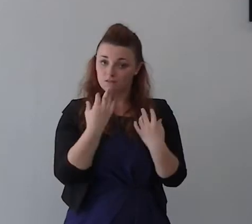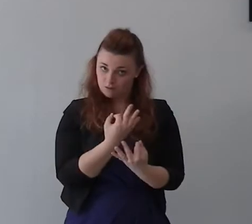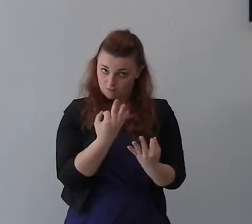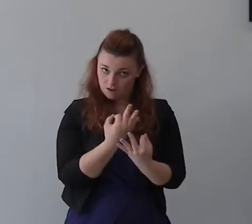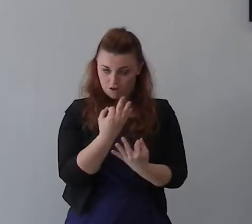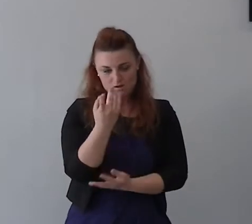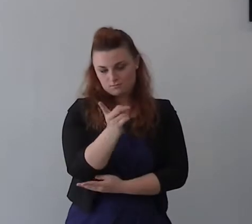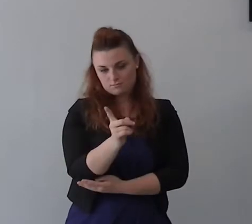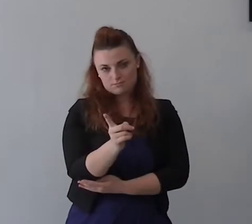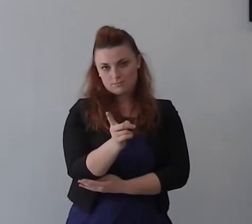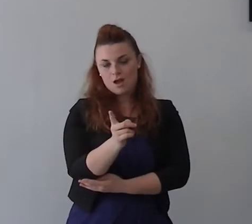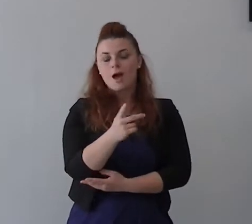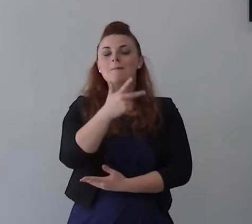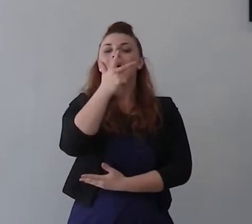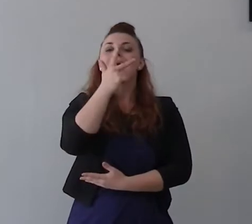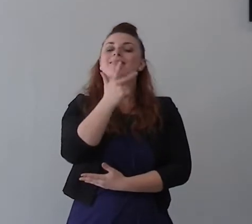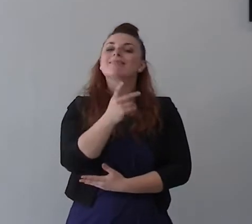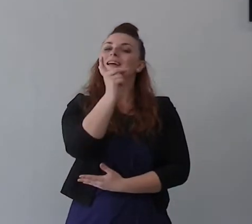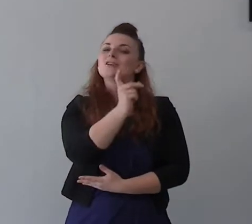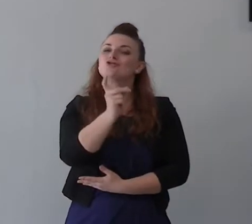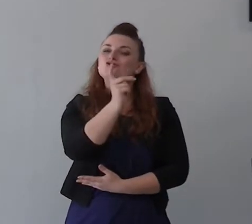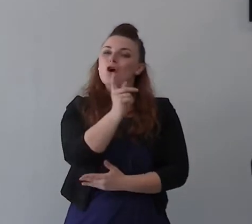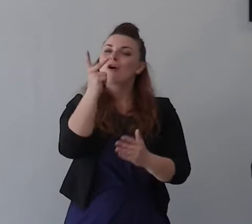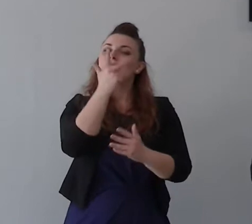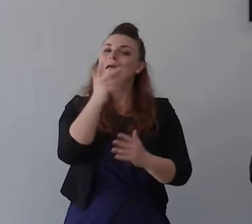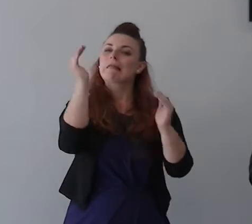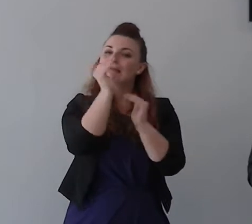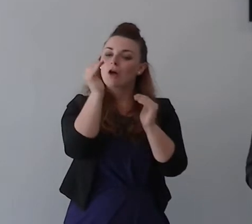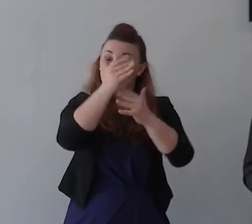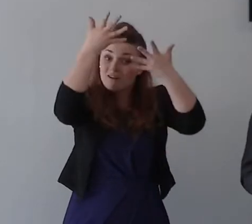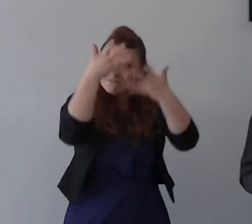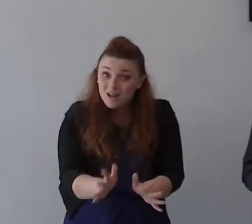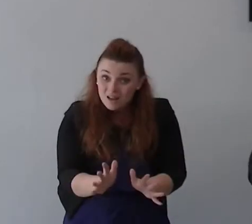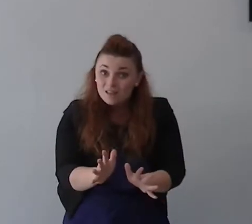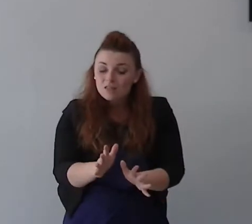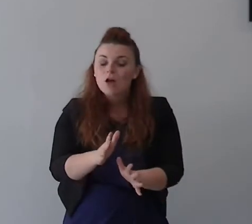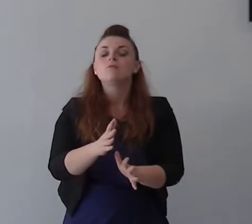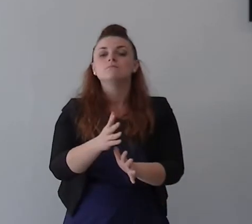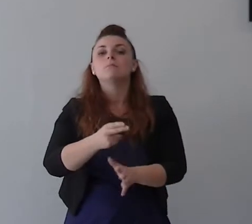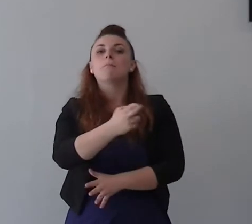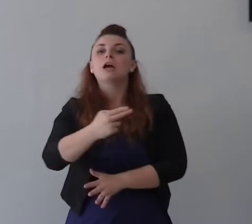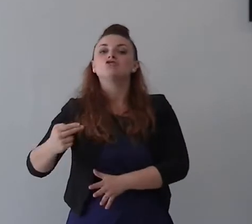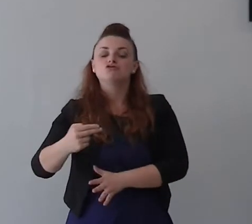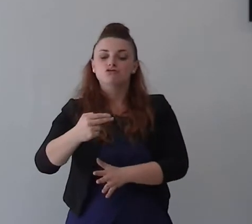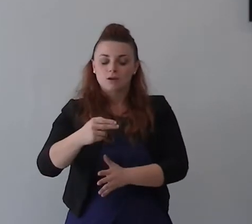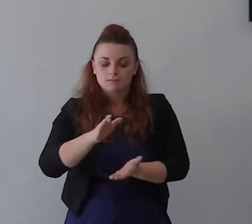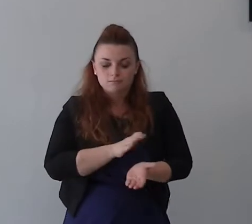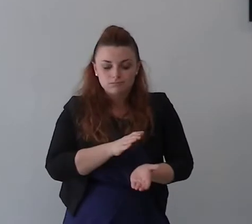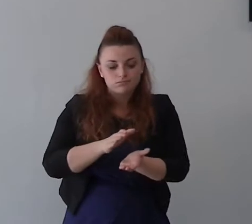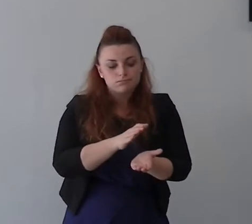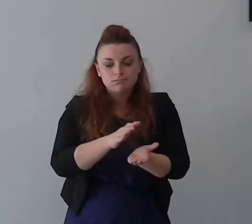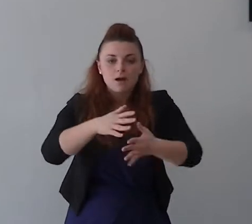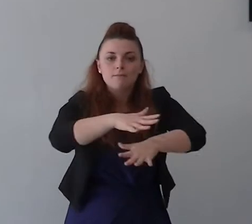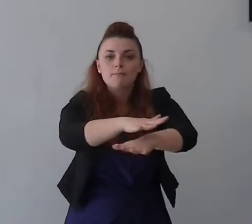dopo 3 giorni e 3 notti il pesce prende e rideposita Giona